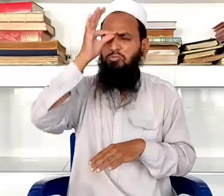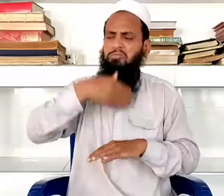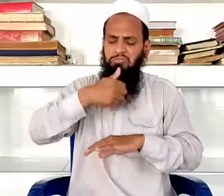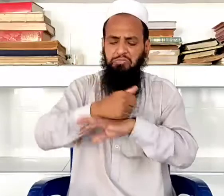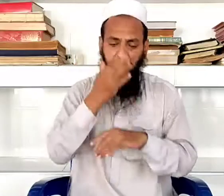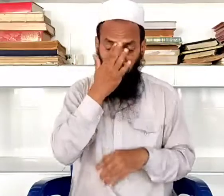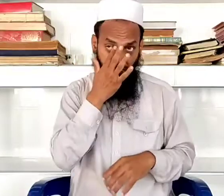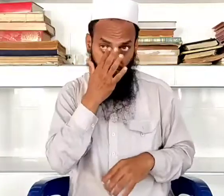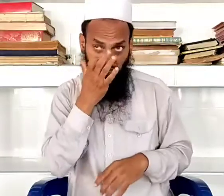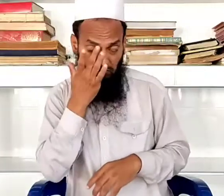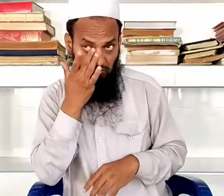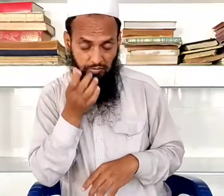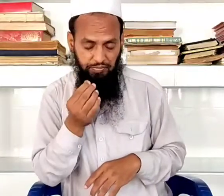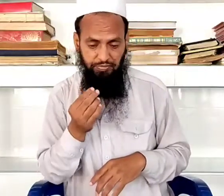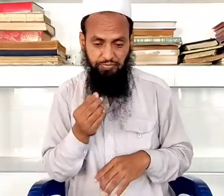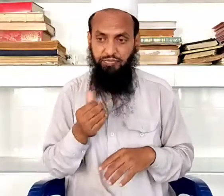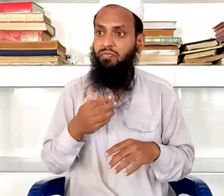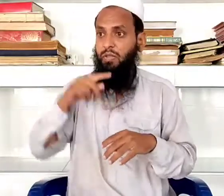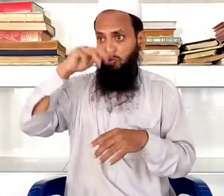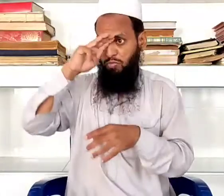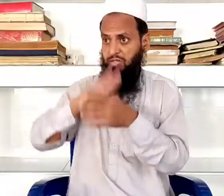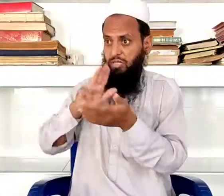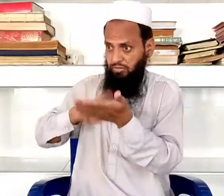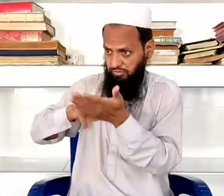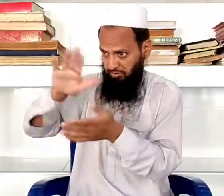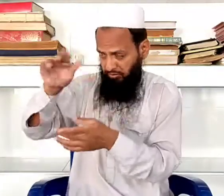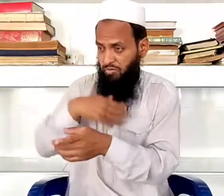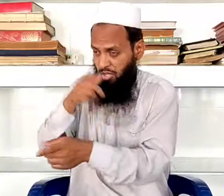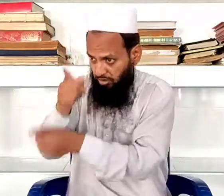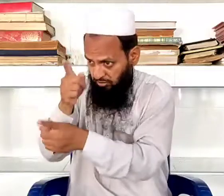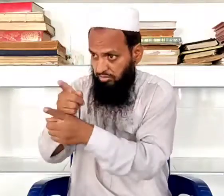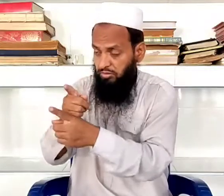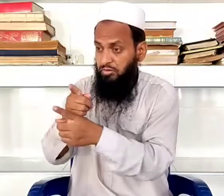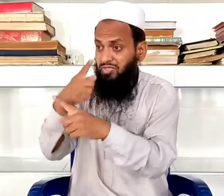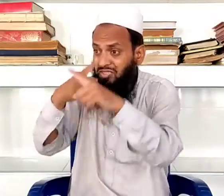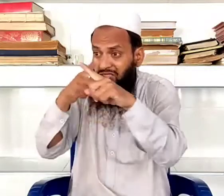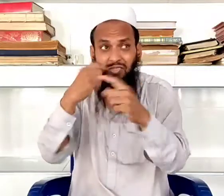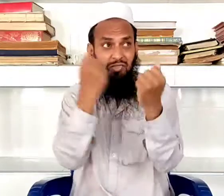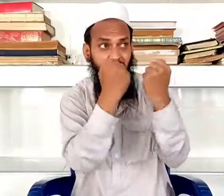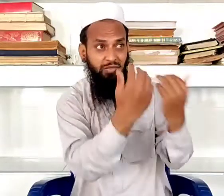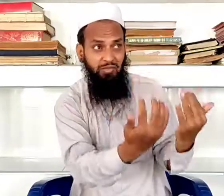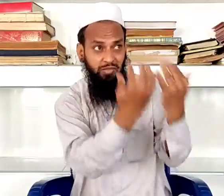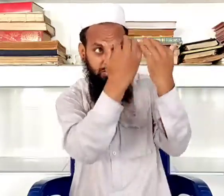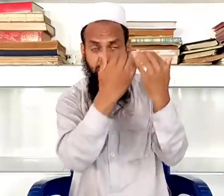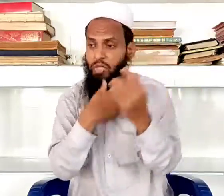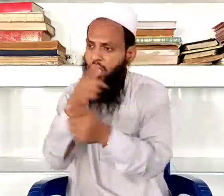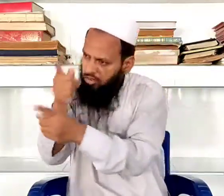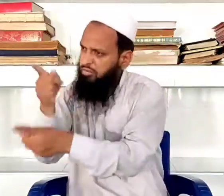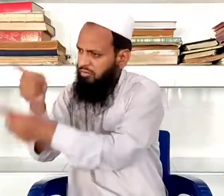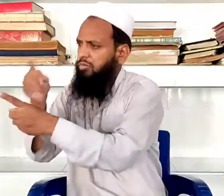صلی اللہ علیہ وسلم تو بھی تیاری فرمایا نے ایسے قرآن جناب علی مرتضیٰ رضی اللہ تعالیٰ عنہ دی آدم